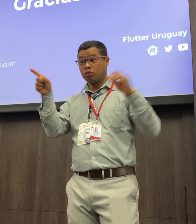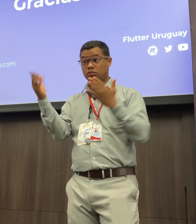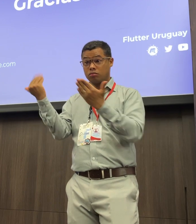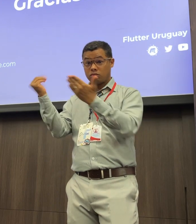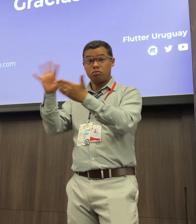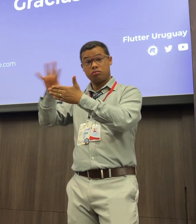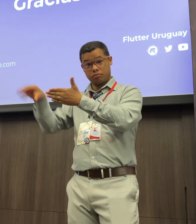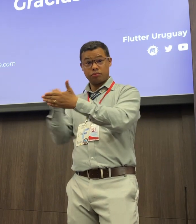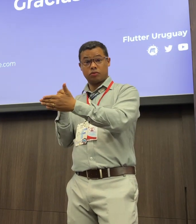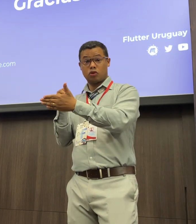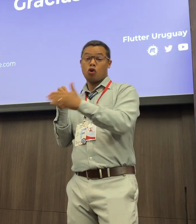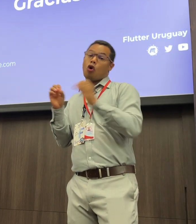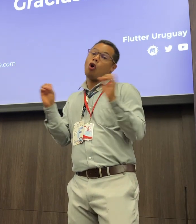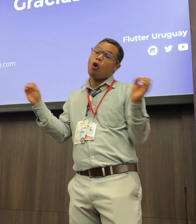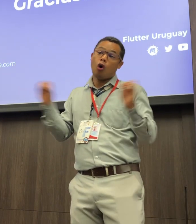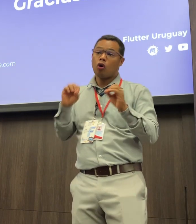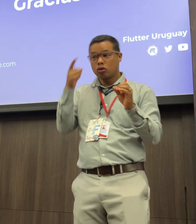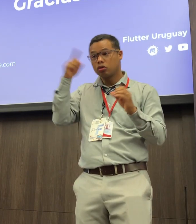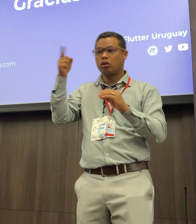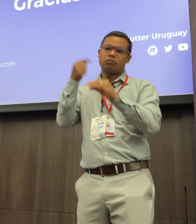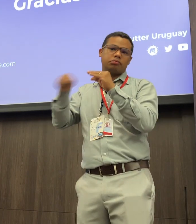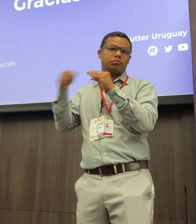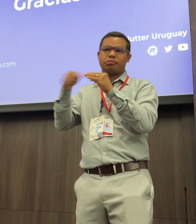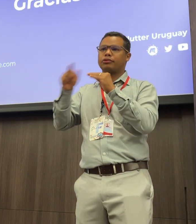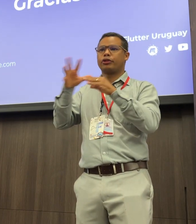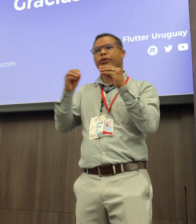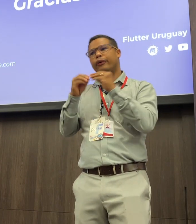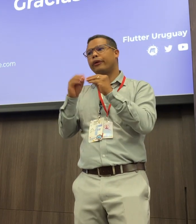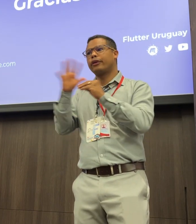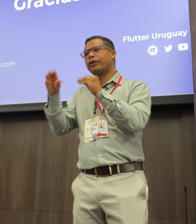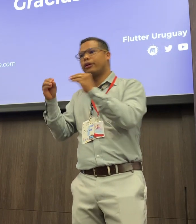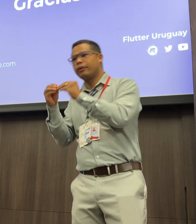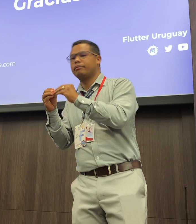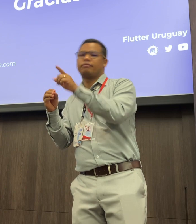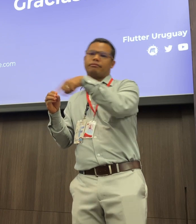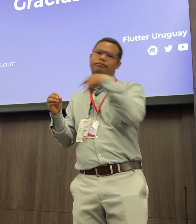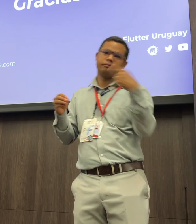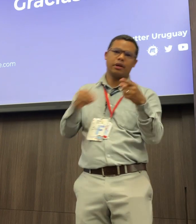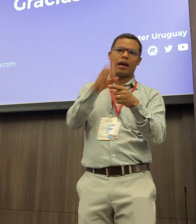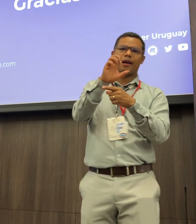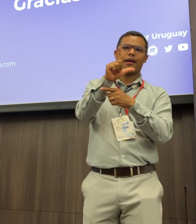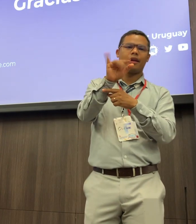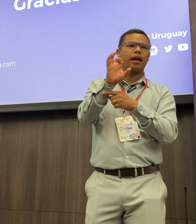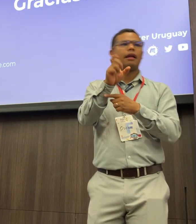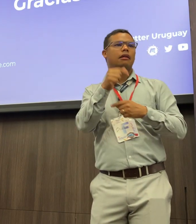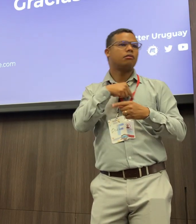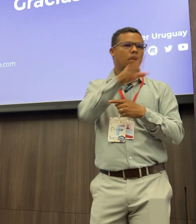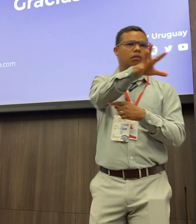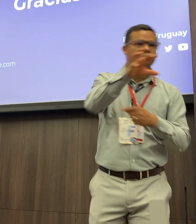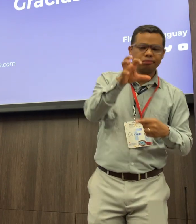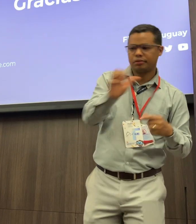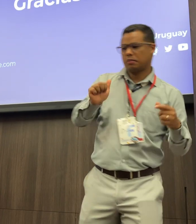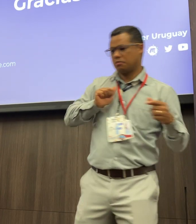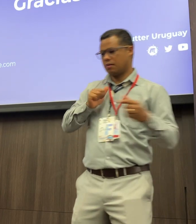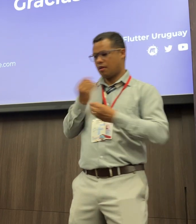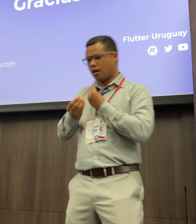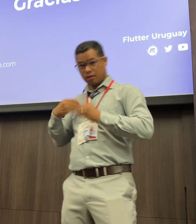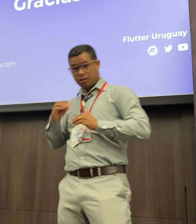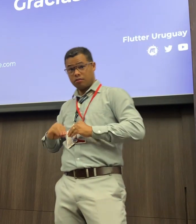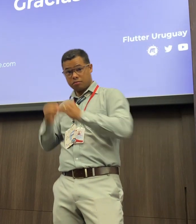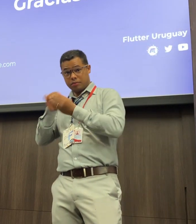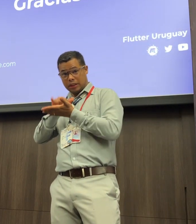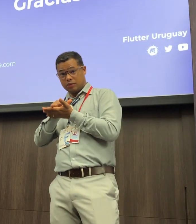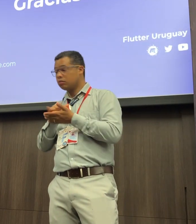de repente solamente se mandan códigos y uno tiene que, en el lado del cliente, capturarlos y bueno, ya gestionarlos por su parte, ¿no?